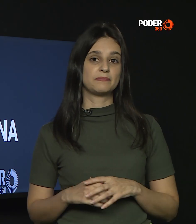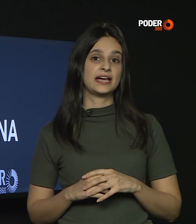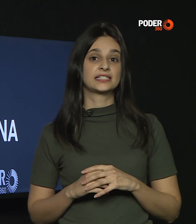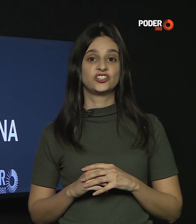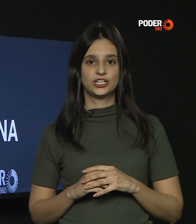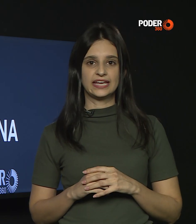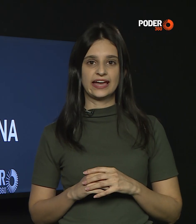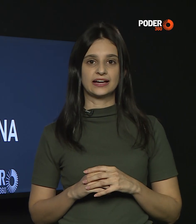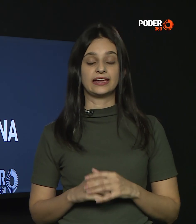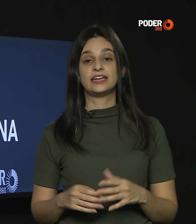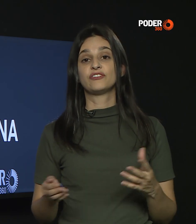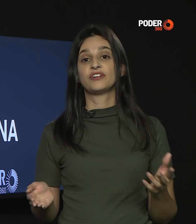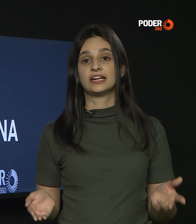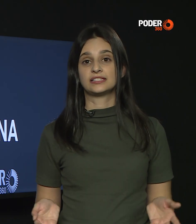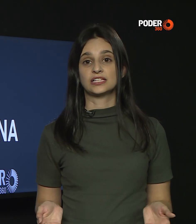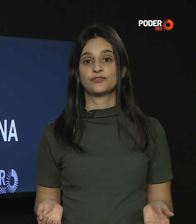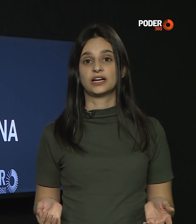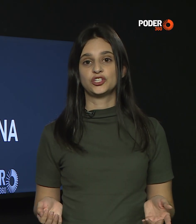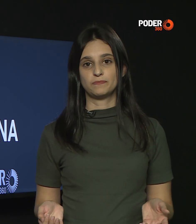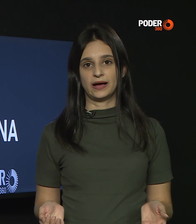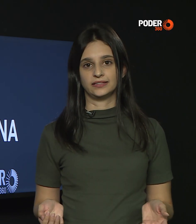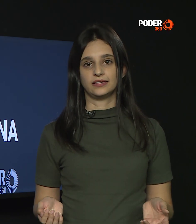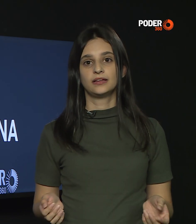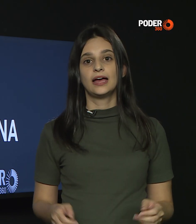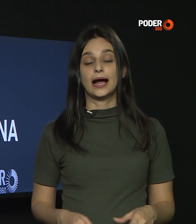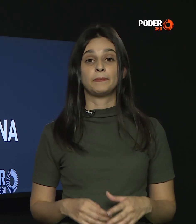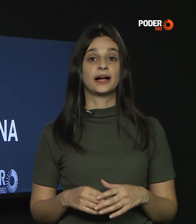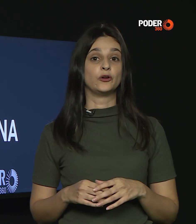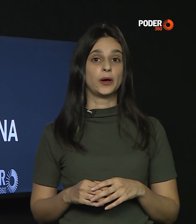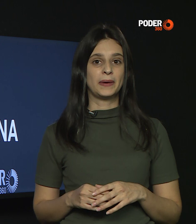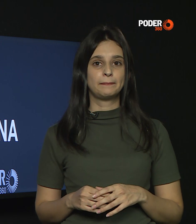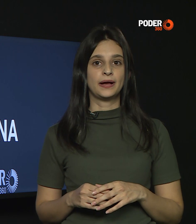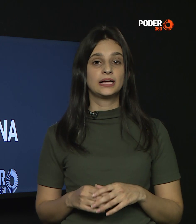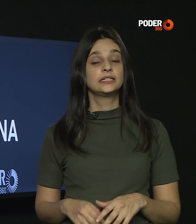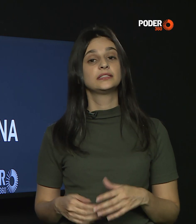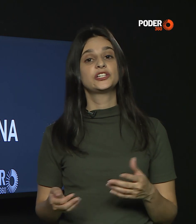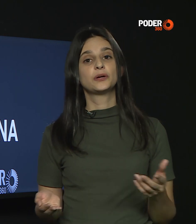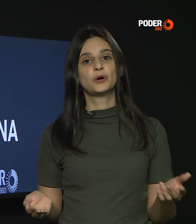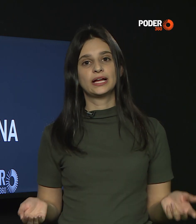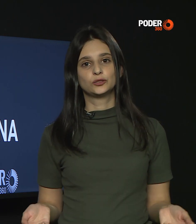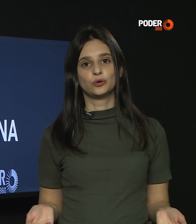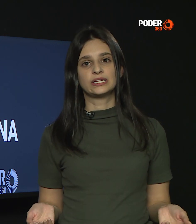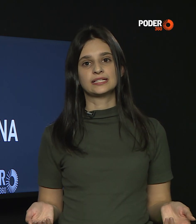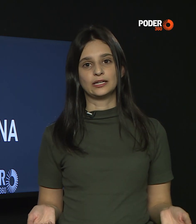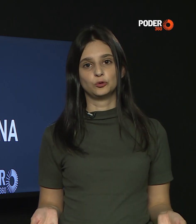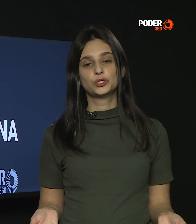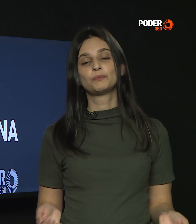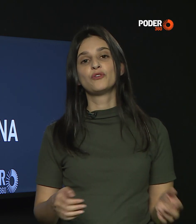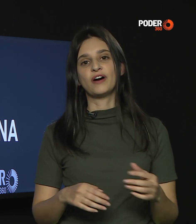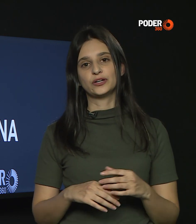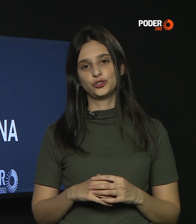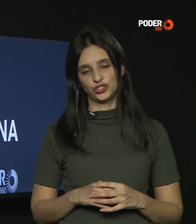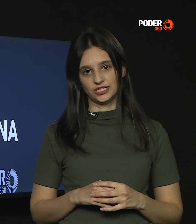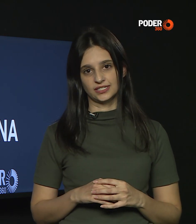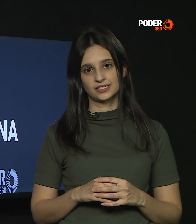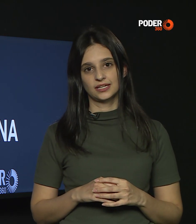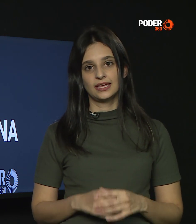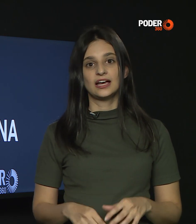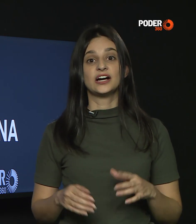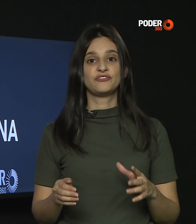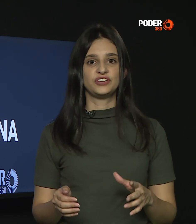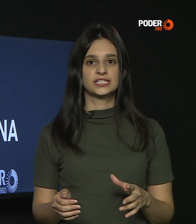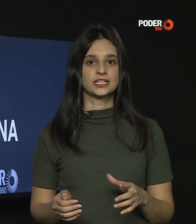Bolsonaro faz ameaça de guerra em referência às falas de Biden. Apagão no Amapá deixa moradores sem luz por vários